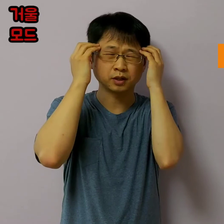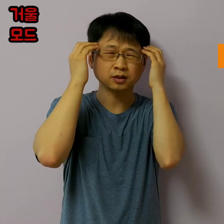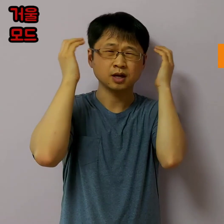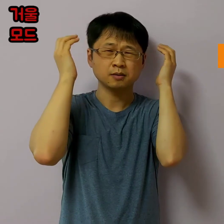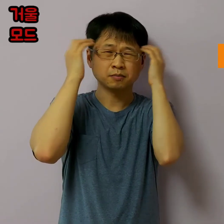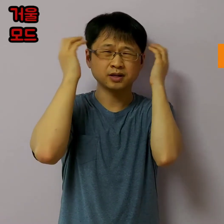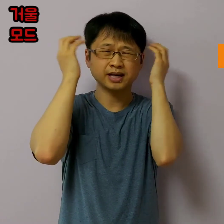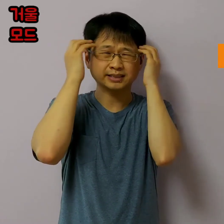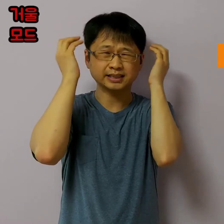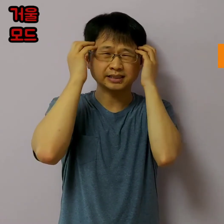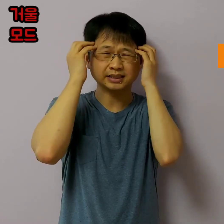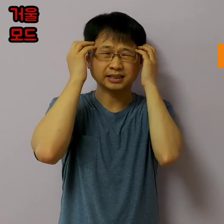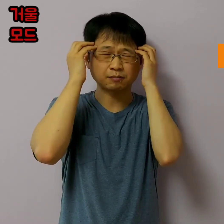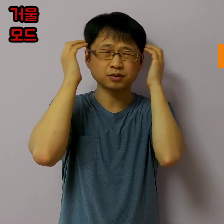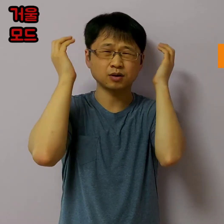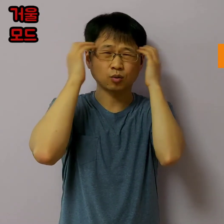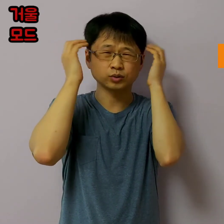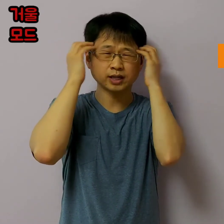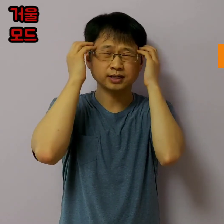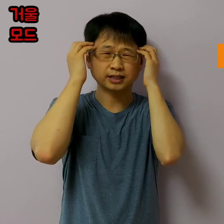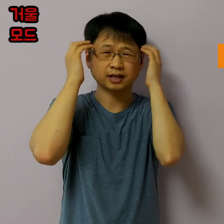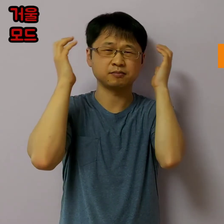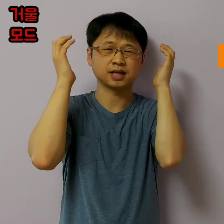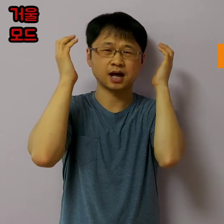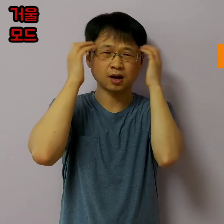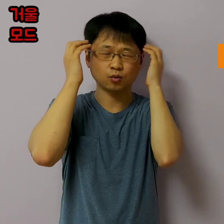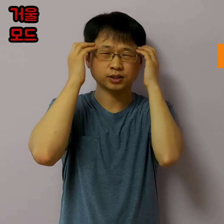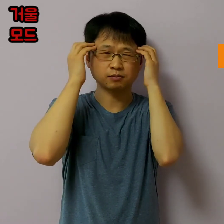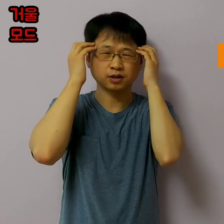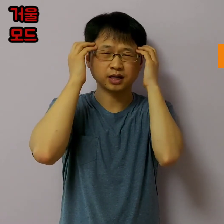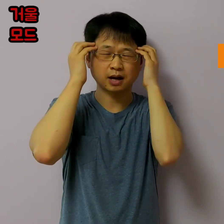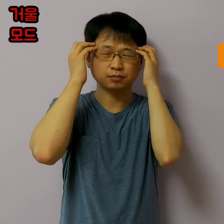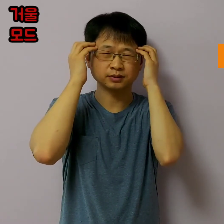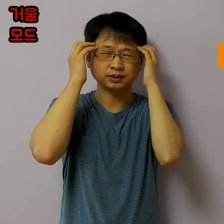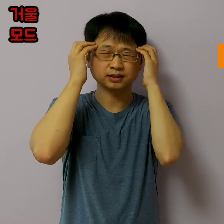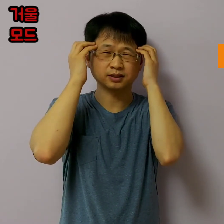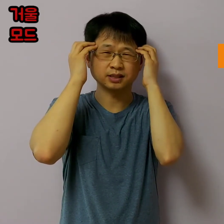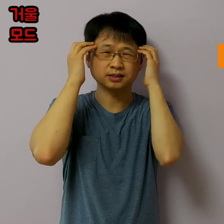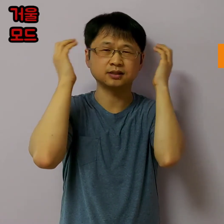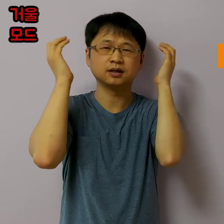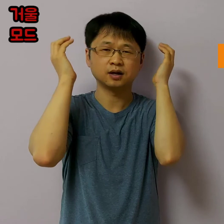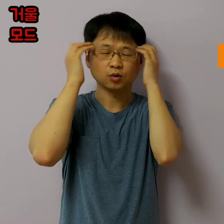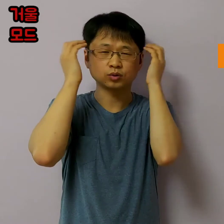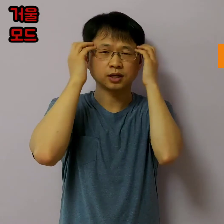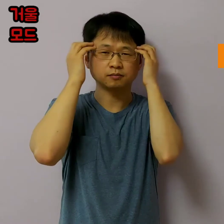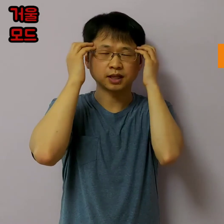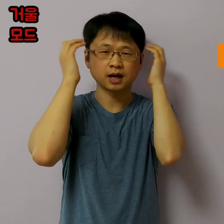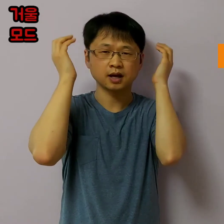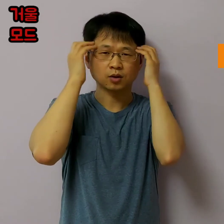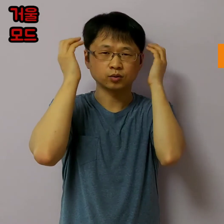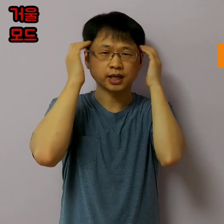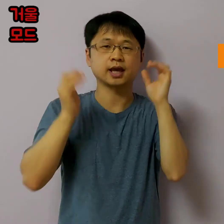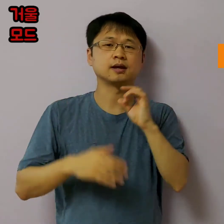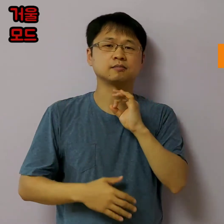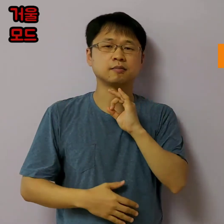두드려주시면 머리가 찌끈찌끈 아픈 거 고생을 나타냅니다. 머리가 아픈 그런 일들 고생입니다.